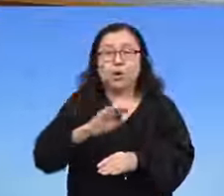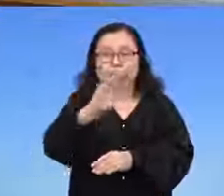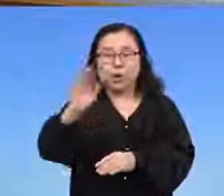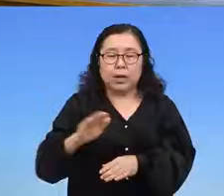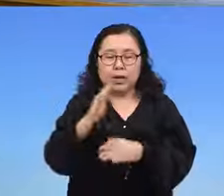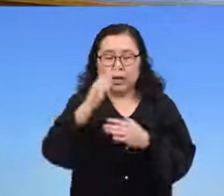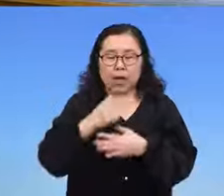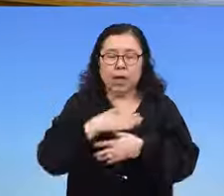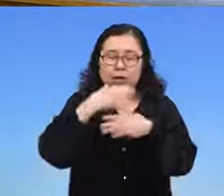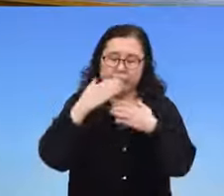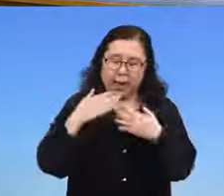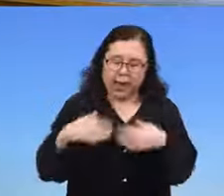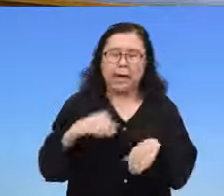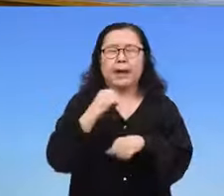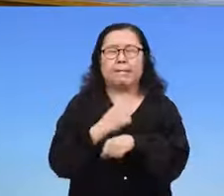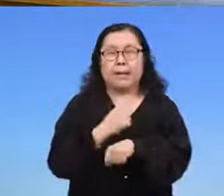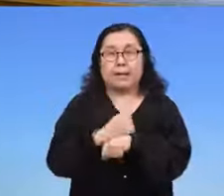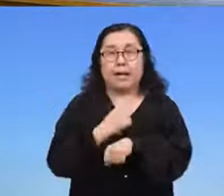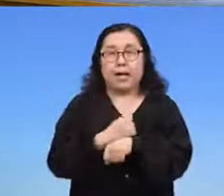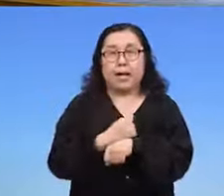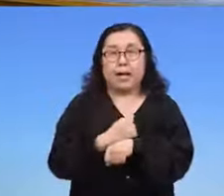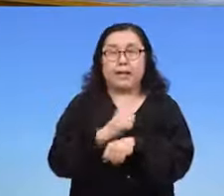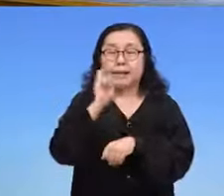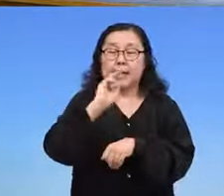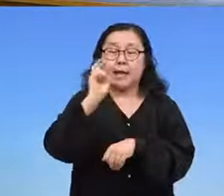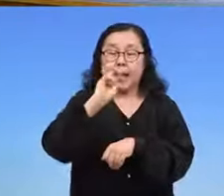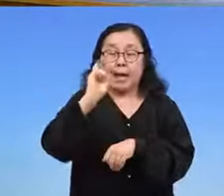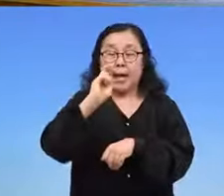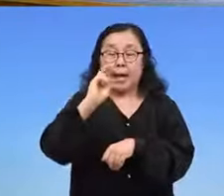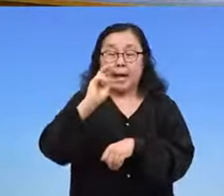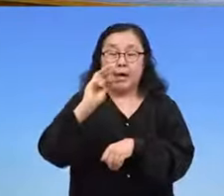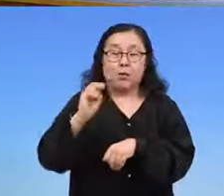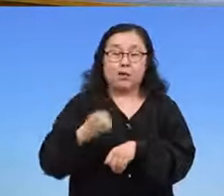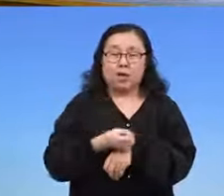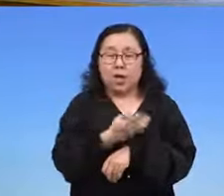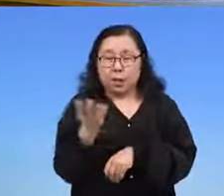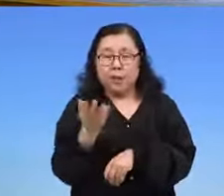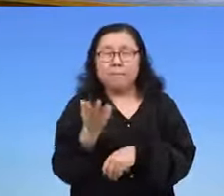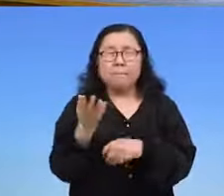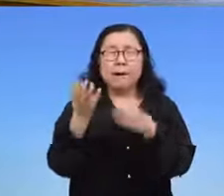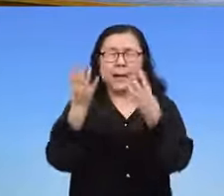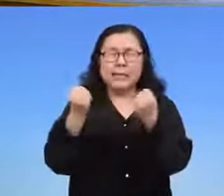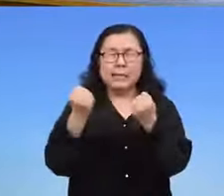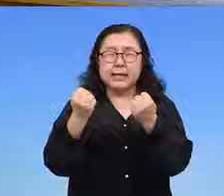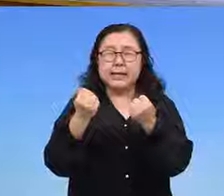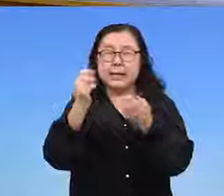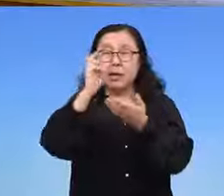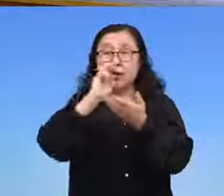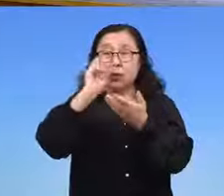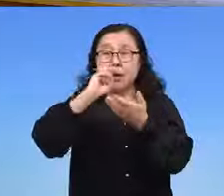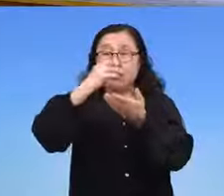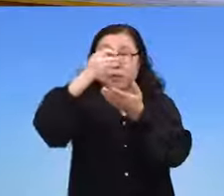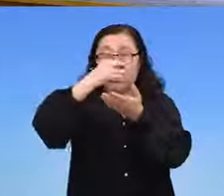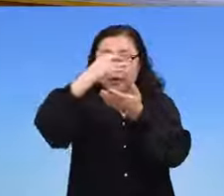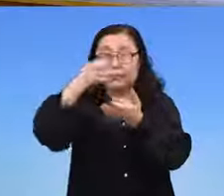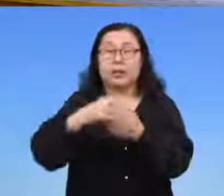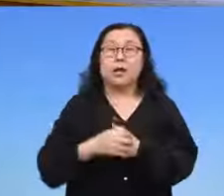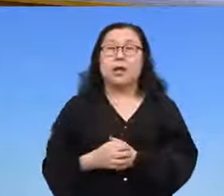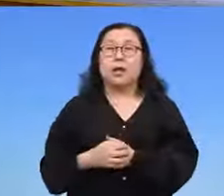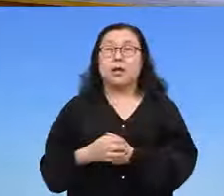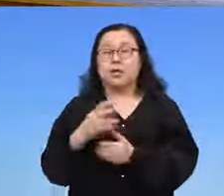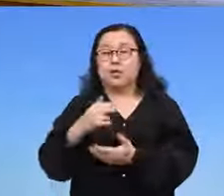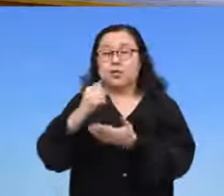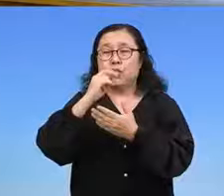주여 우린 연약합니다, 이렇게 시작하는 찬양 여러 번 불렀는데요, 가사가 참 처절하지